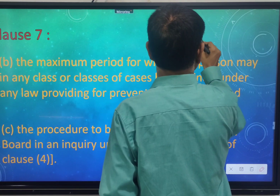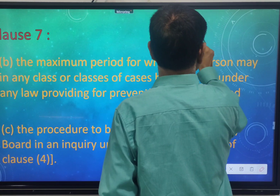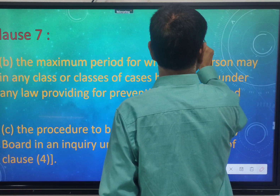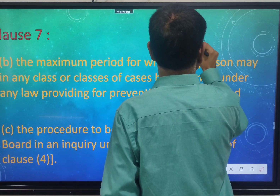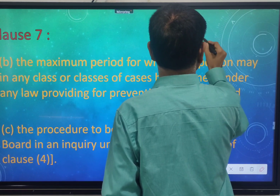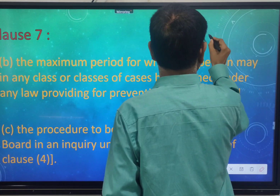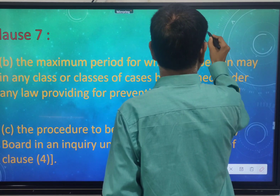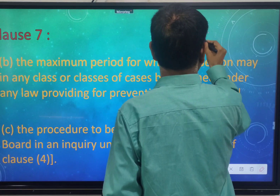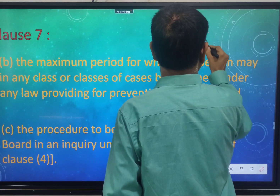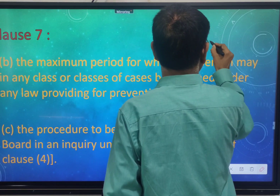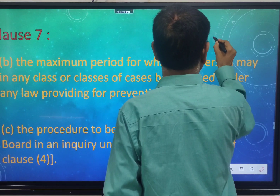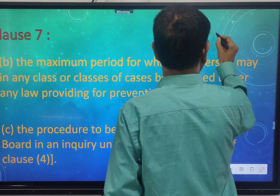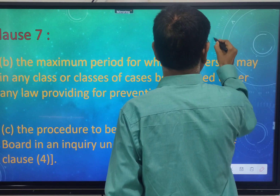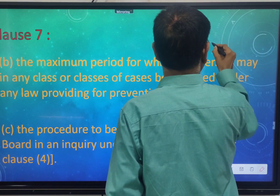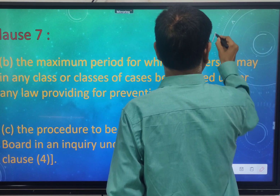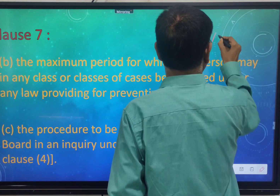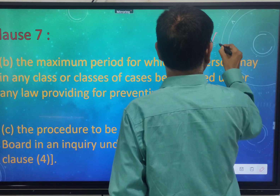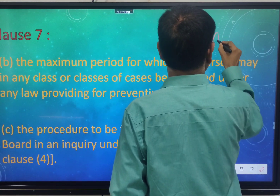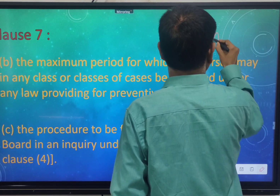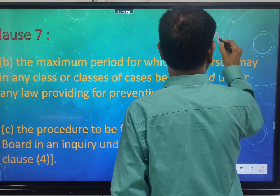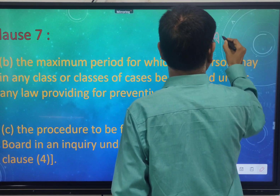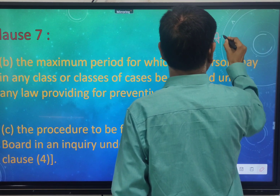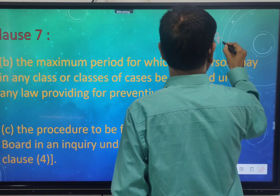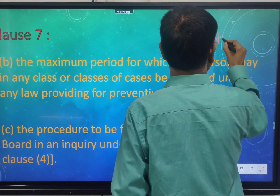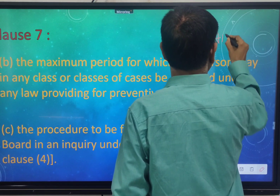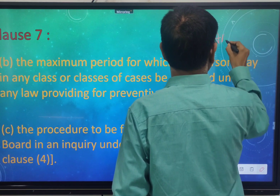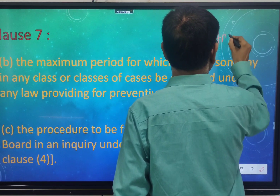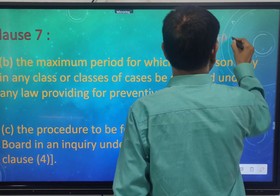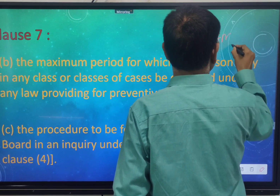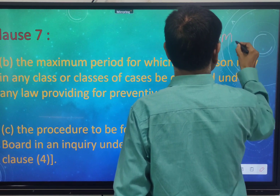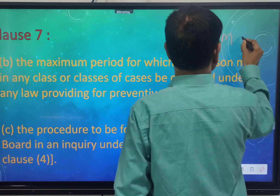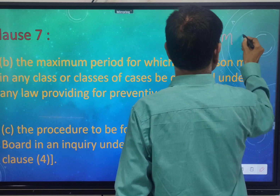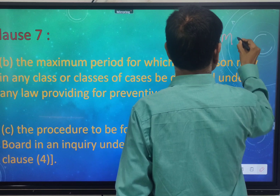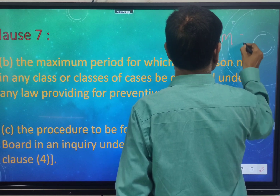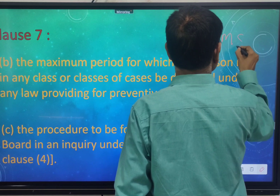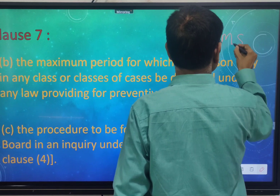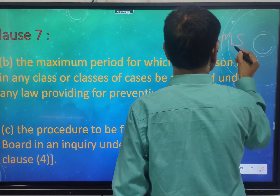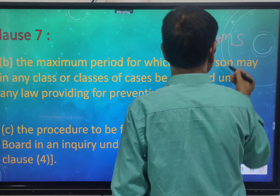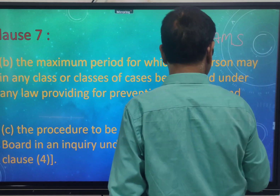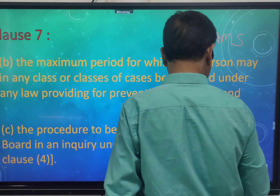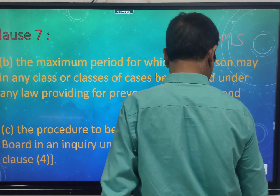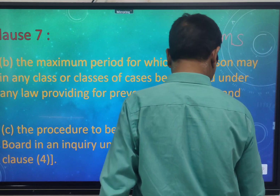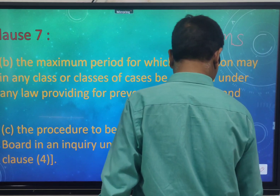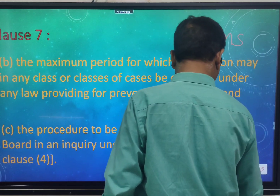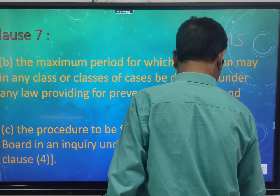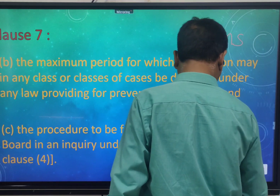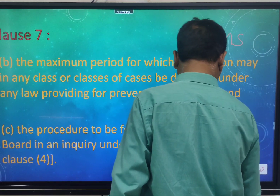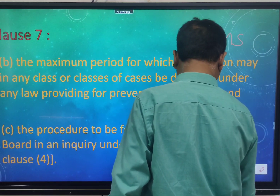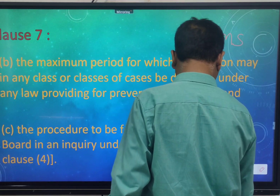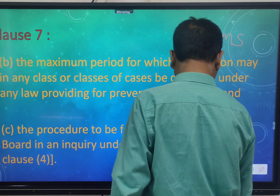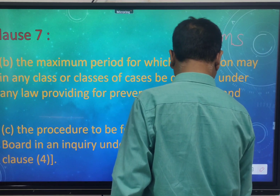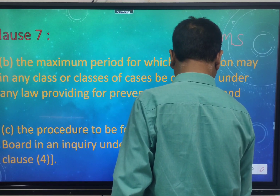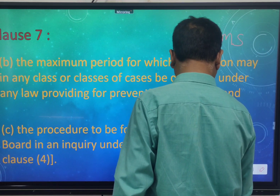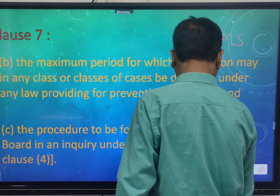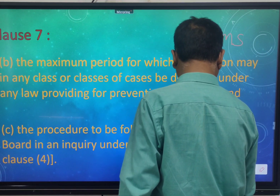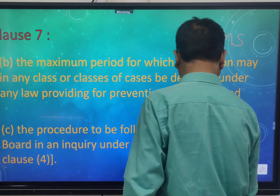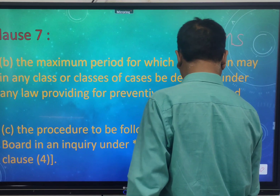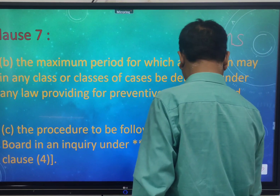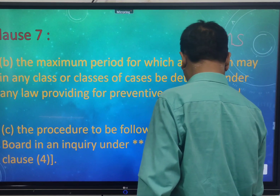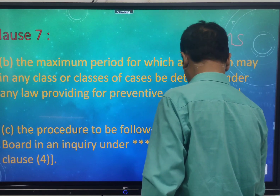तो उसमें ऐसी आवश्यकता होती है कि जो अपराधी है या जो अपराध सिर्फ अकेला नहीं होता, बहुत सारे लोगों का